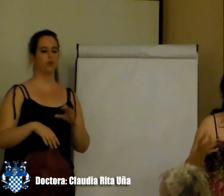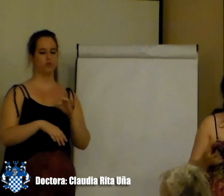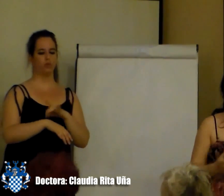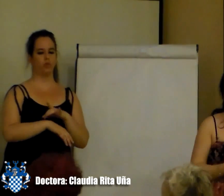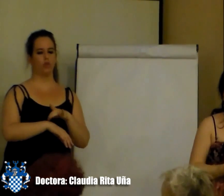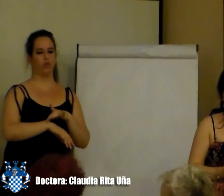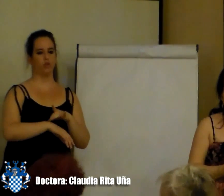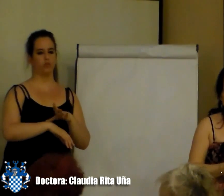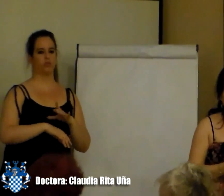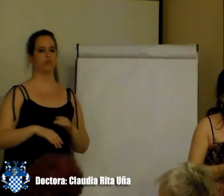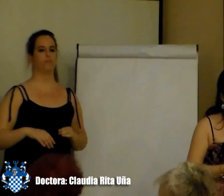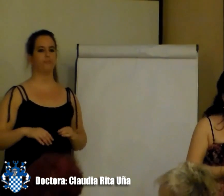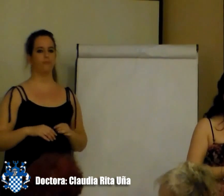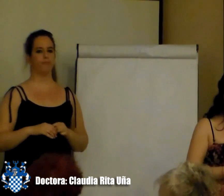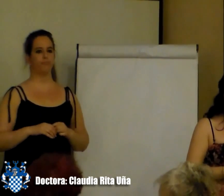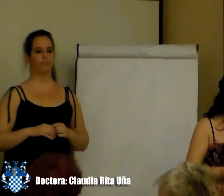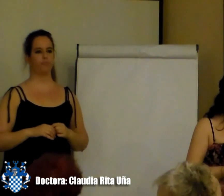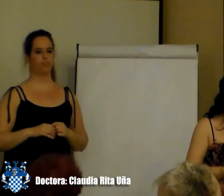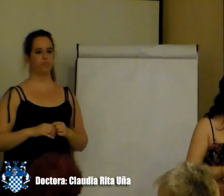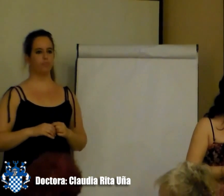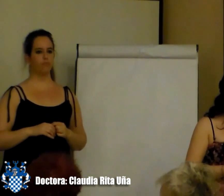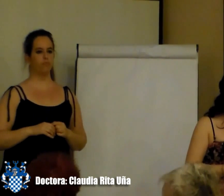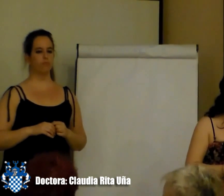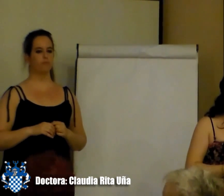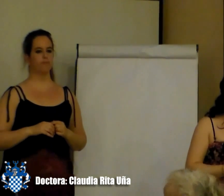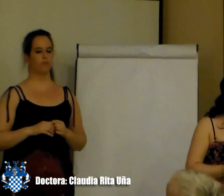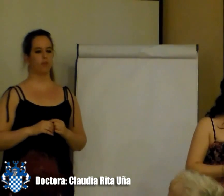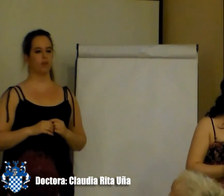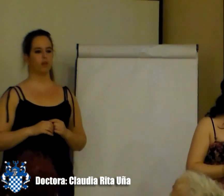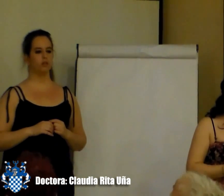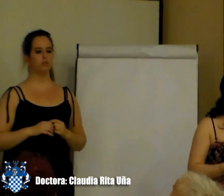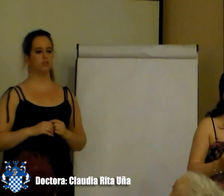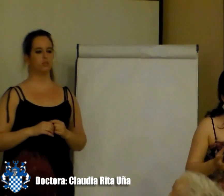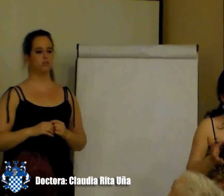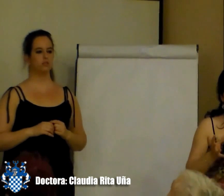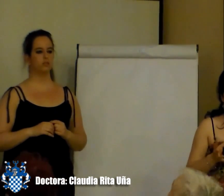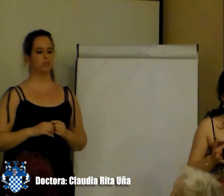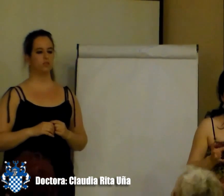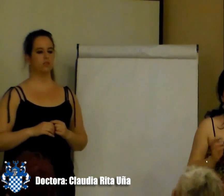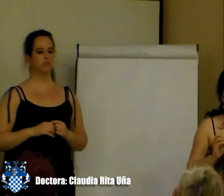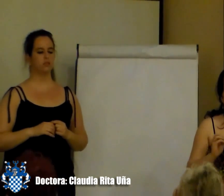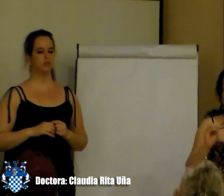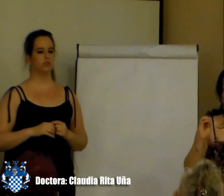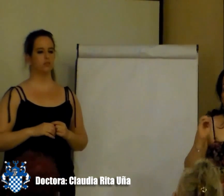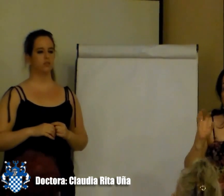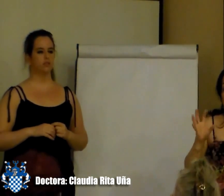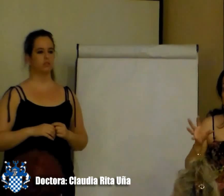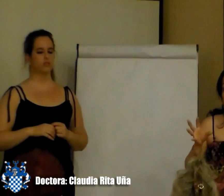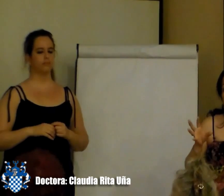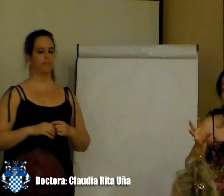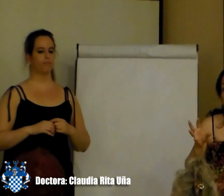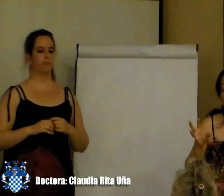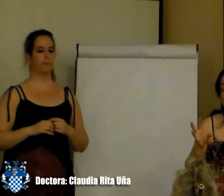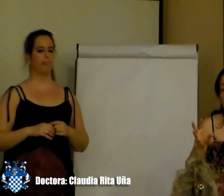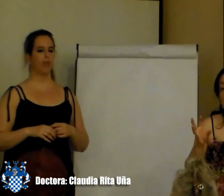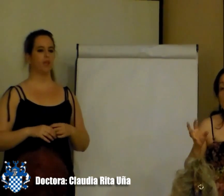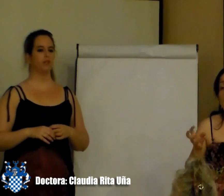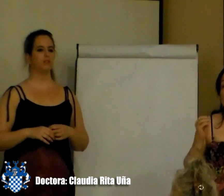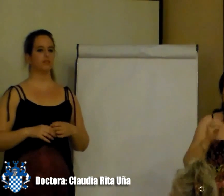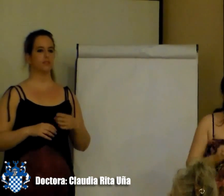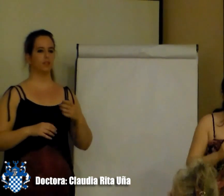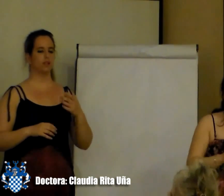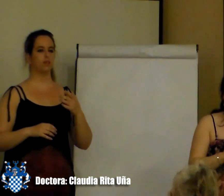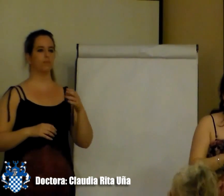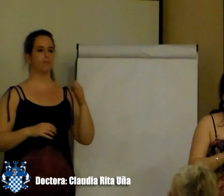dolorosos o tender points, como se dice en americano. Es importante recalcar que para que un paciente,